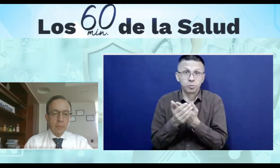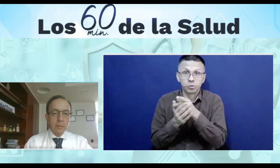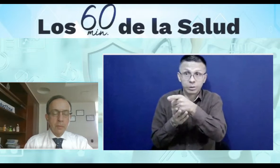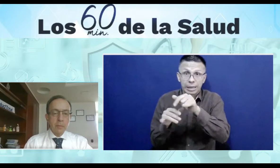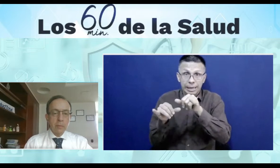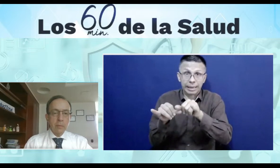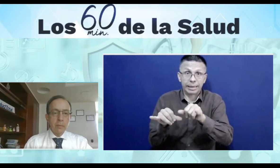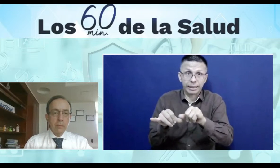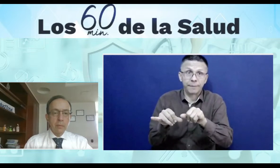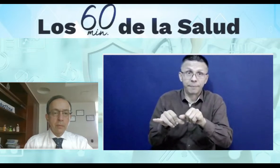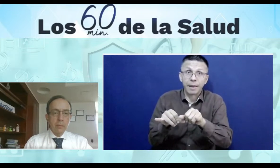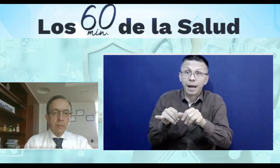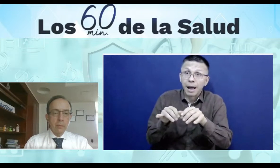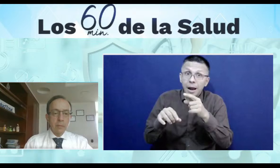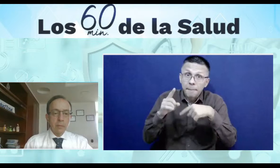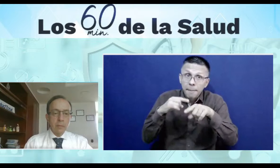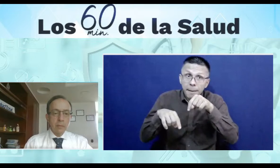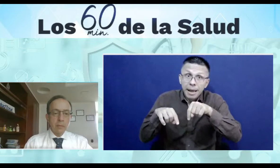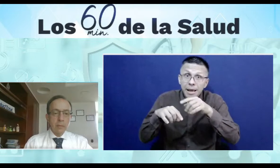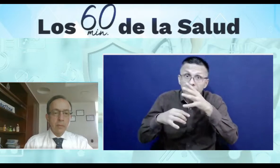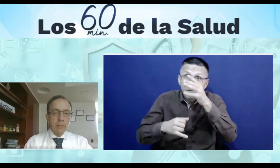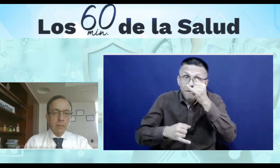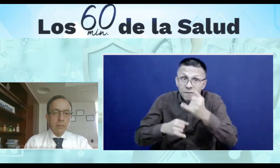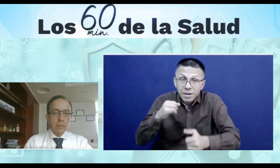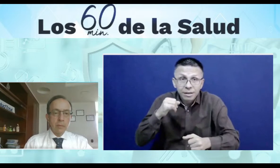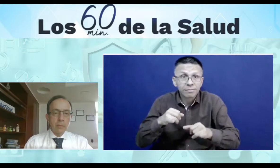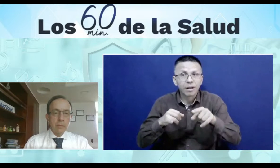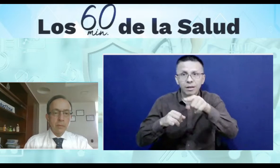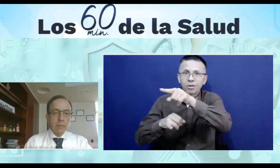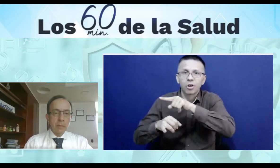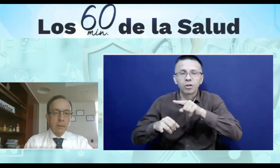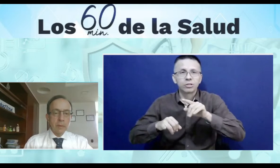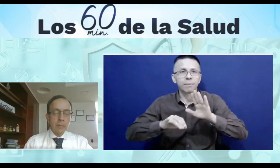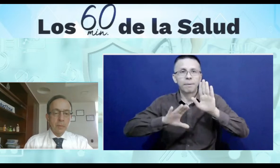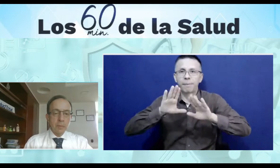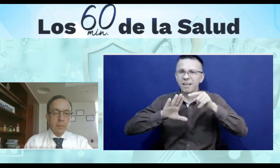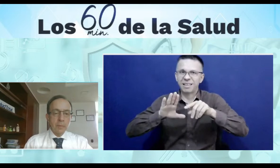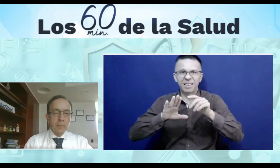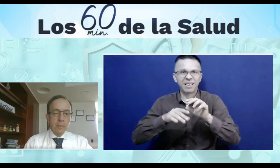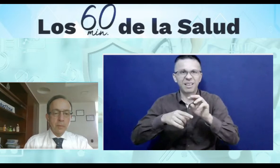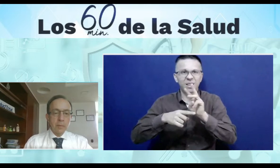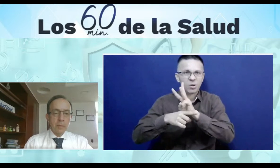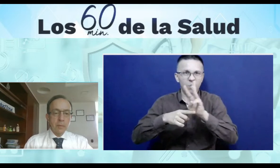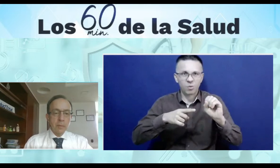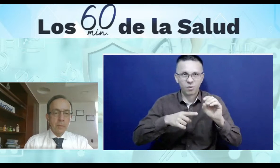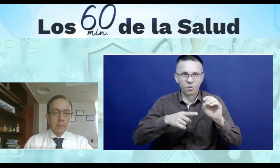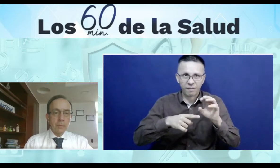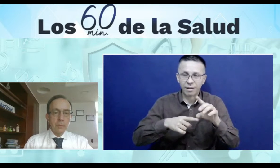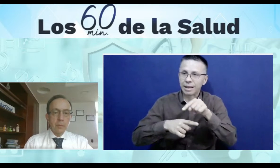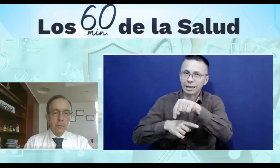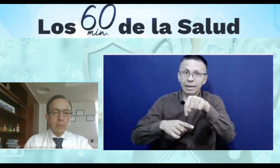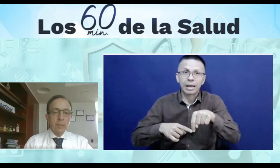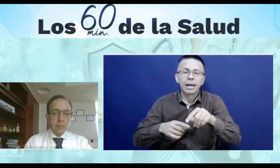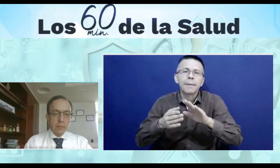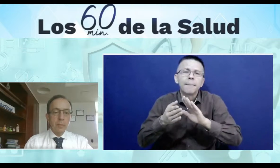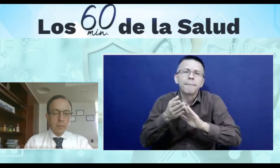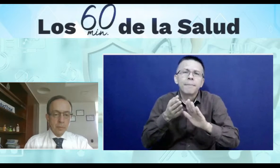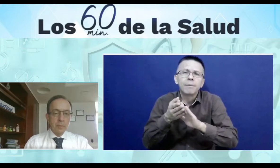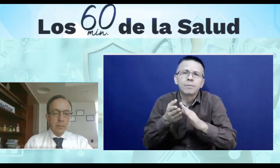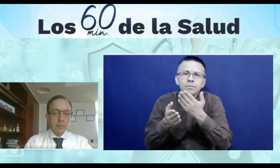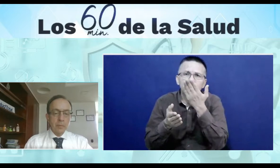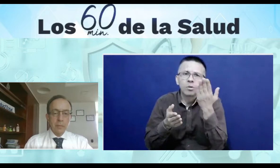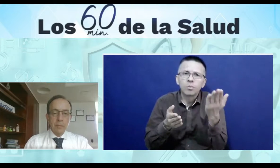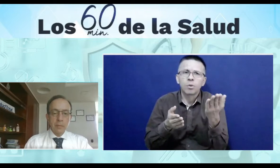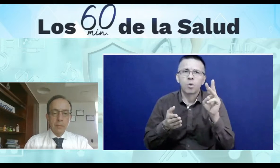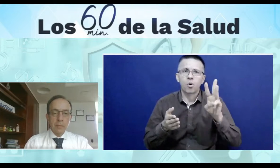vamos de pronto a cruzar algunas palabritas entre todos los participantes de este webinario. Y con su permiso, vamos a invitar al doctor